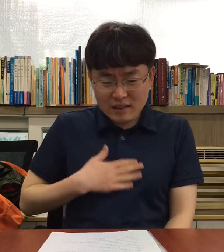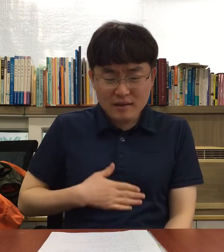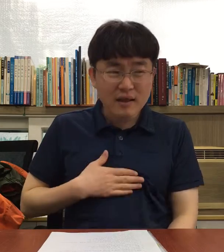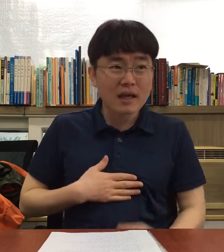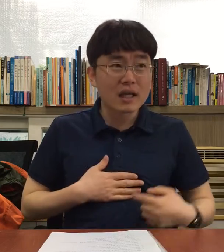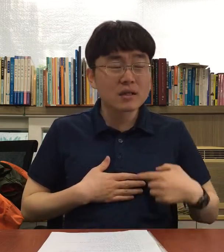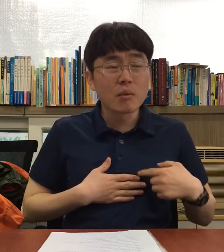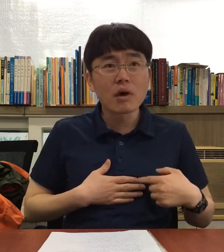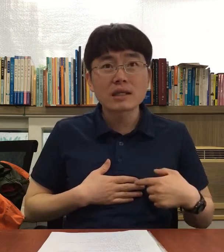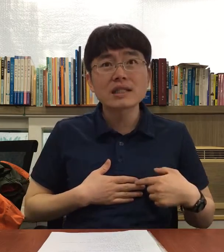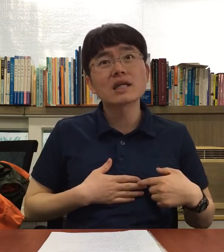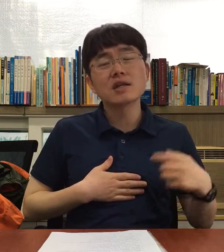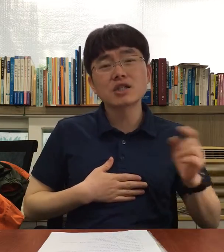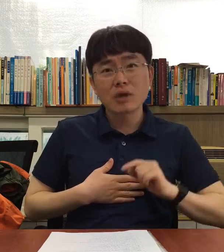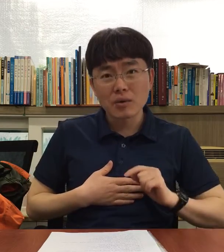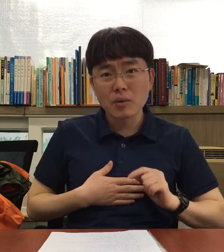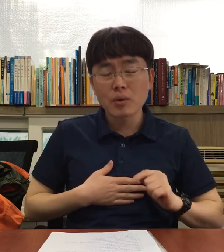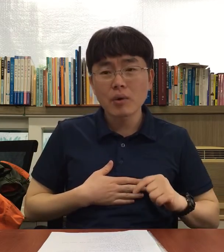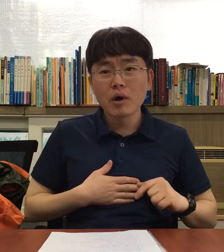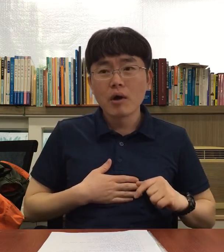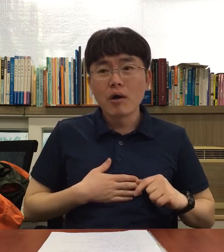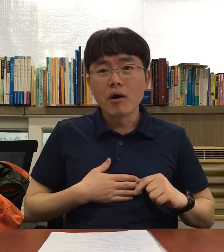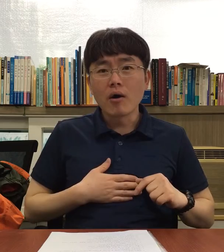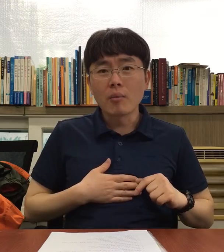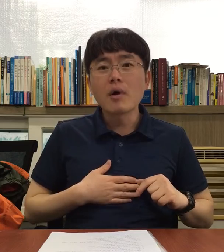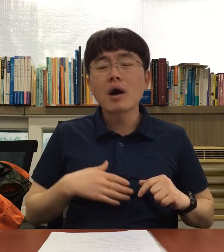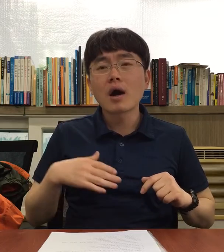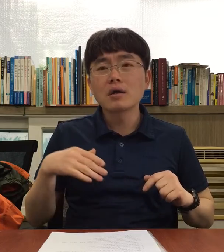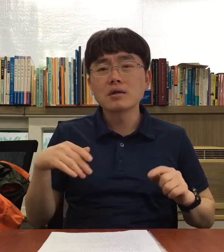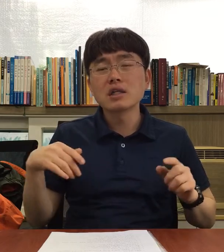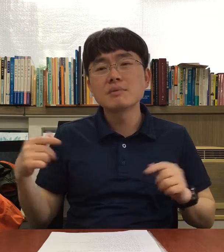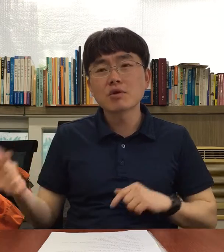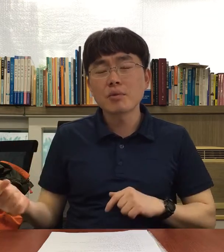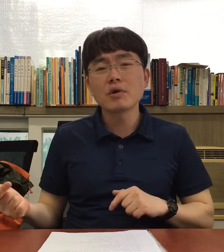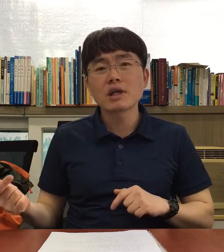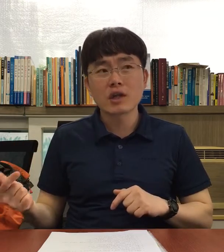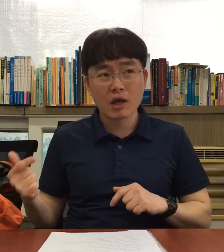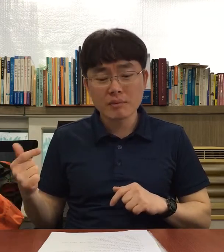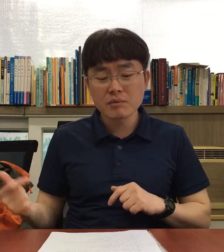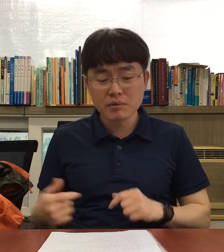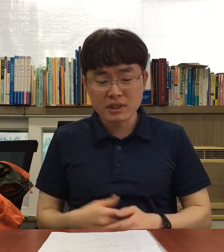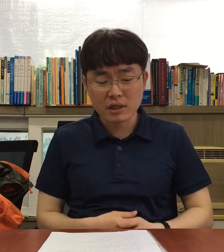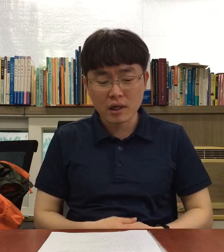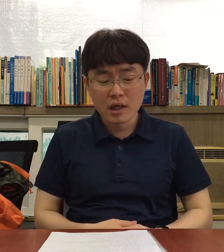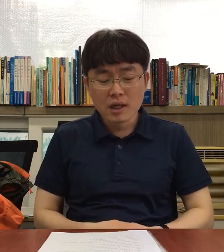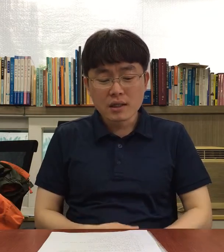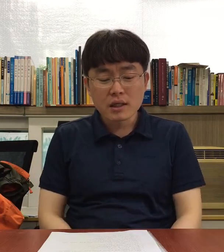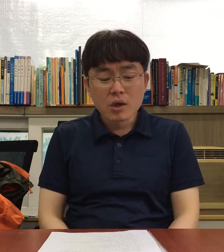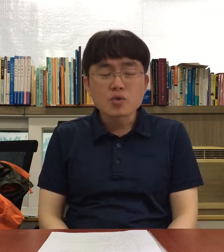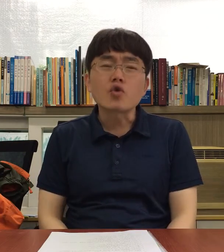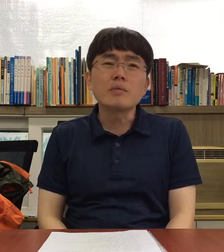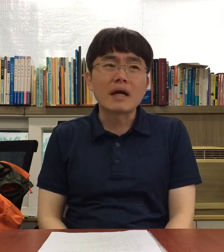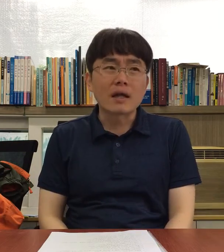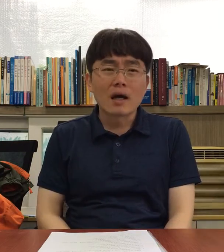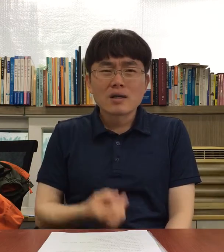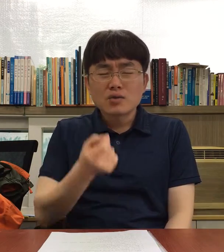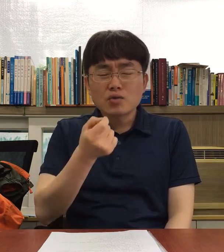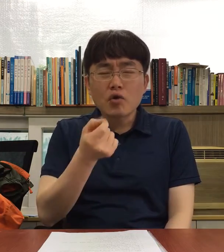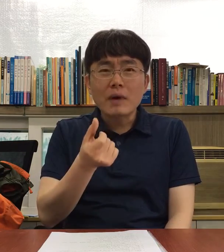이렇게 하기에는 뭔가 시각적이지도 않고 뭔가를 그림적으로 표현하기 되게 힘든 부분이 있어요. 그래서 조금 알다, 조금